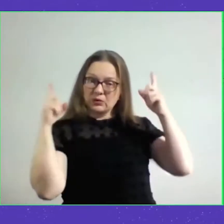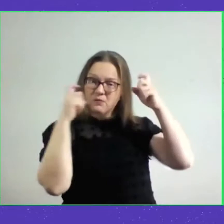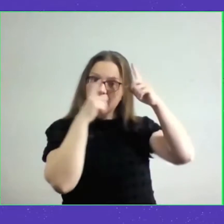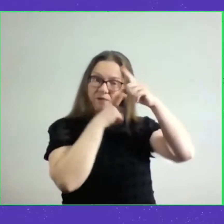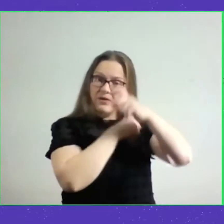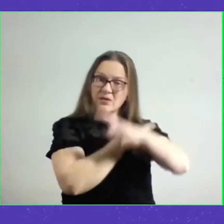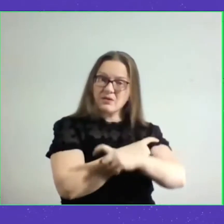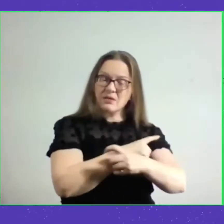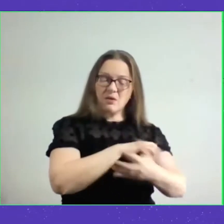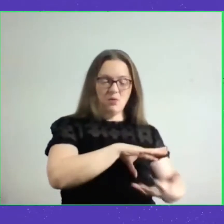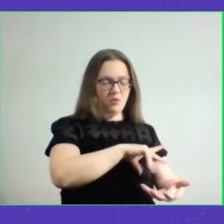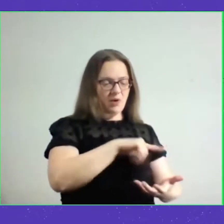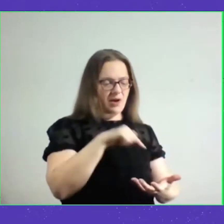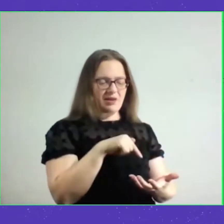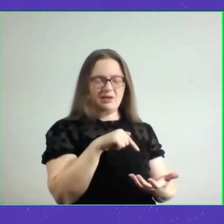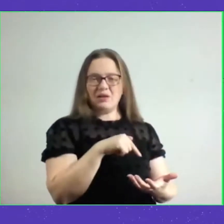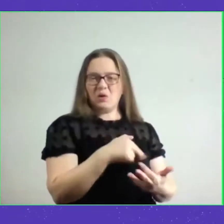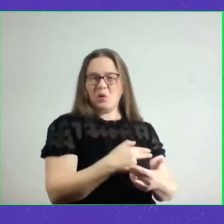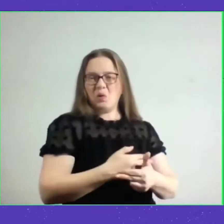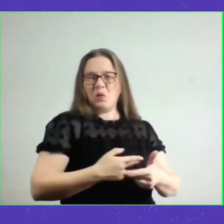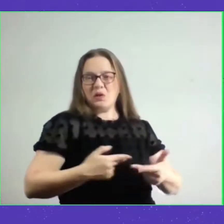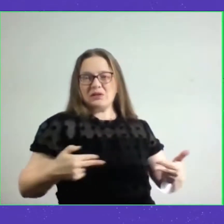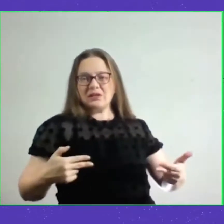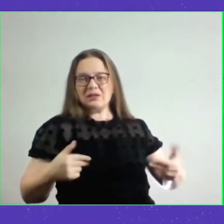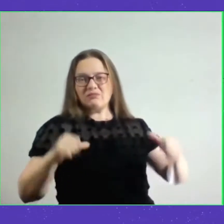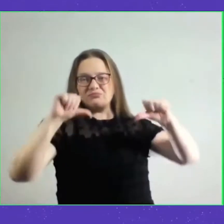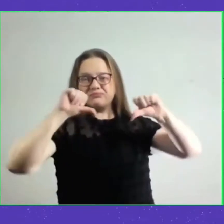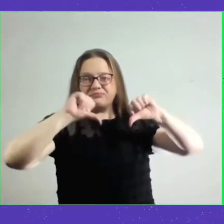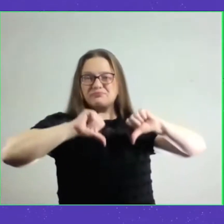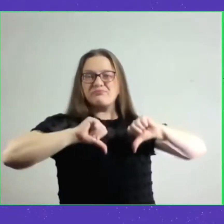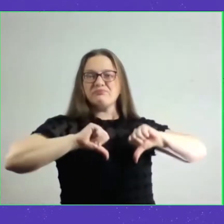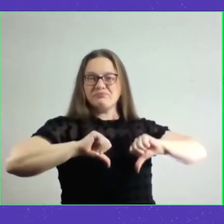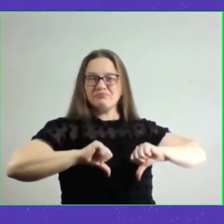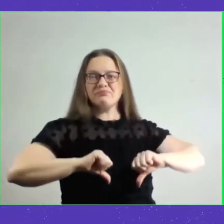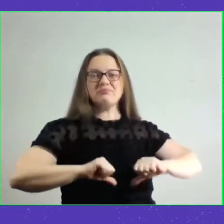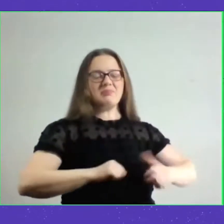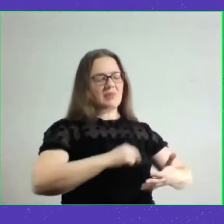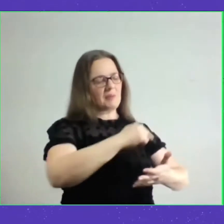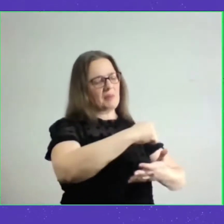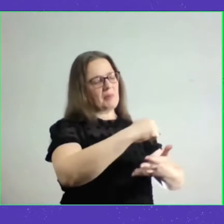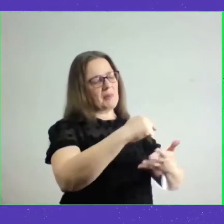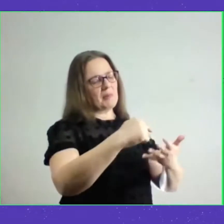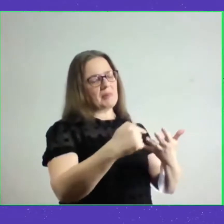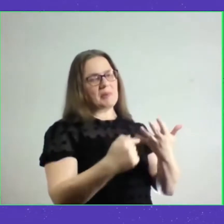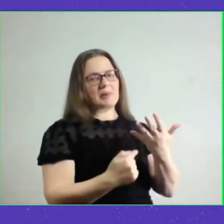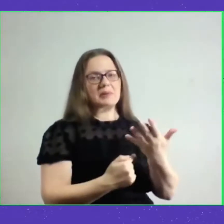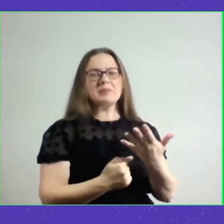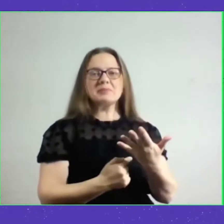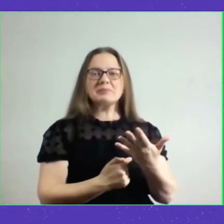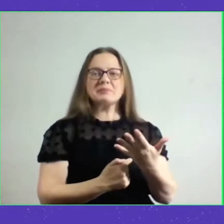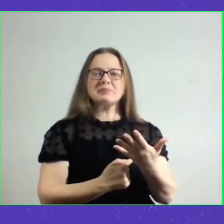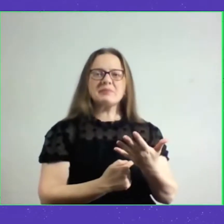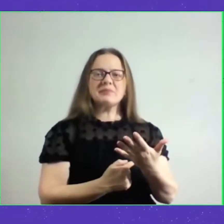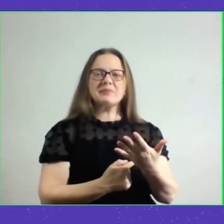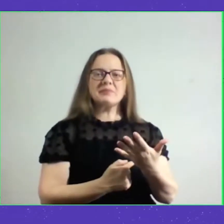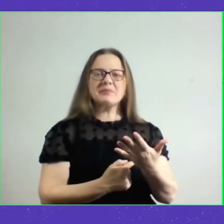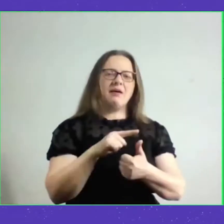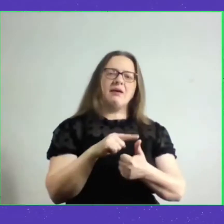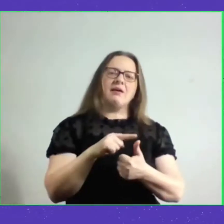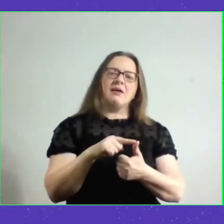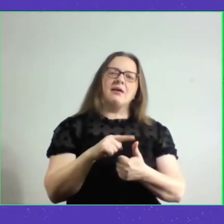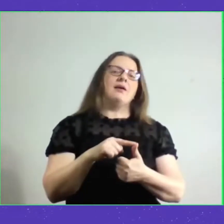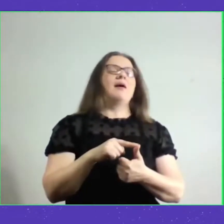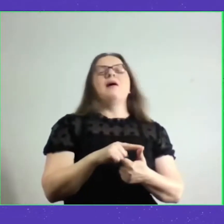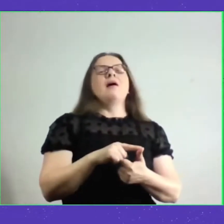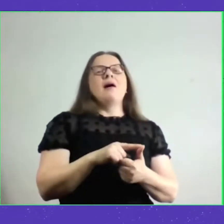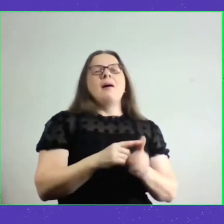as suas concupiscências. O mundo, os séculos, a moda, todas as